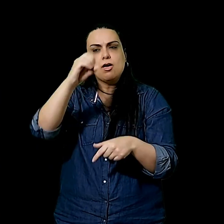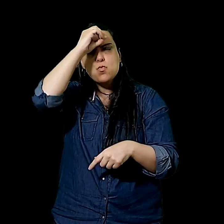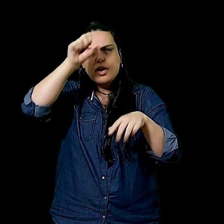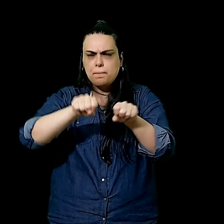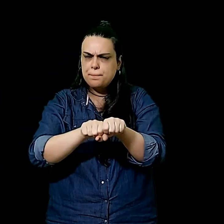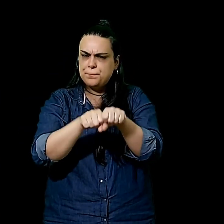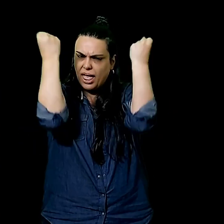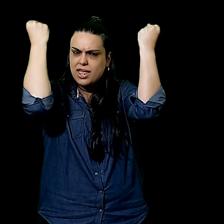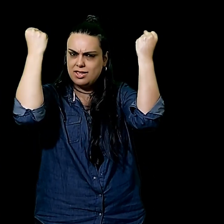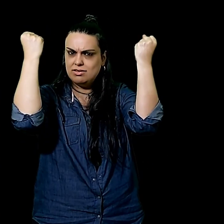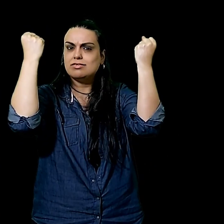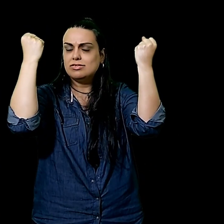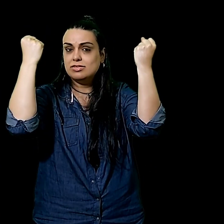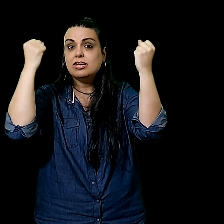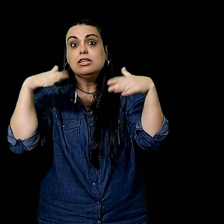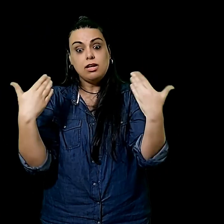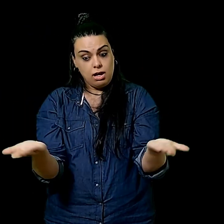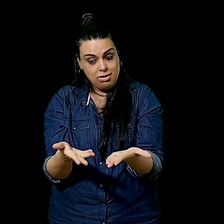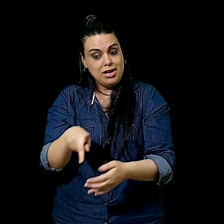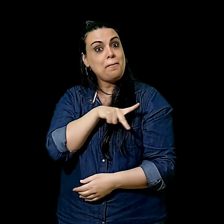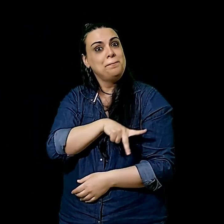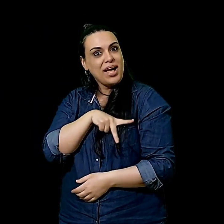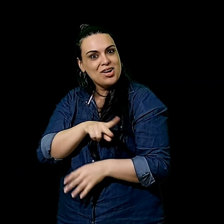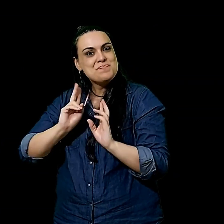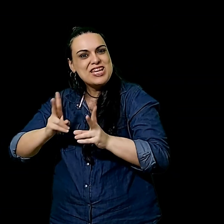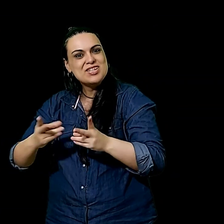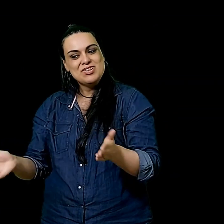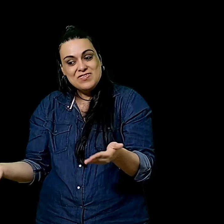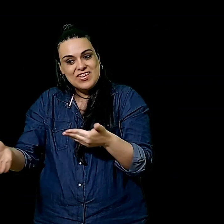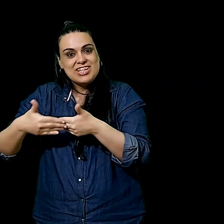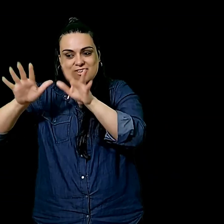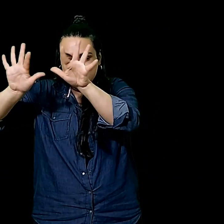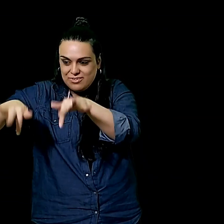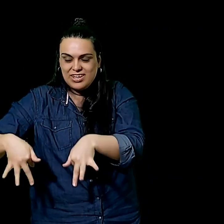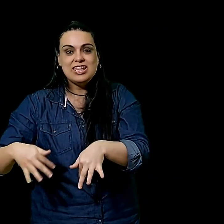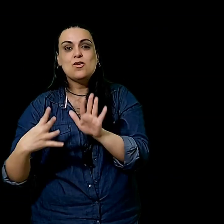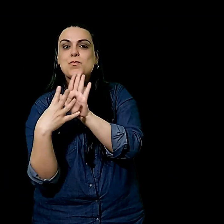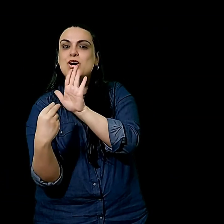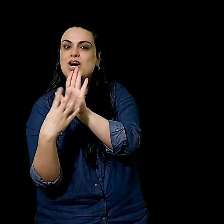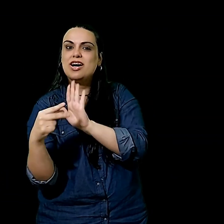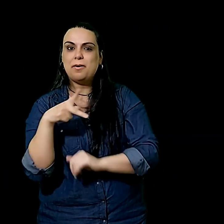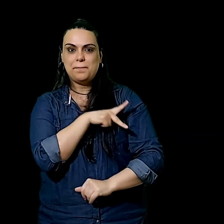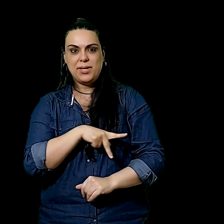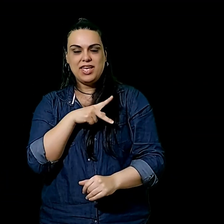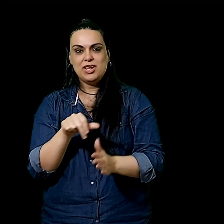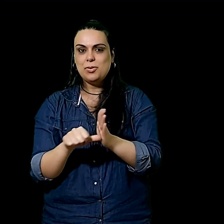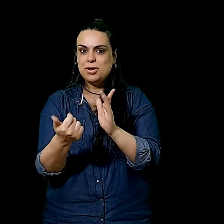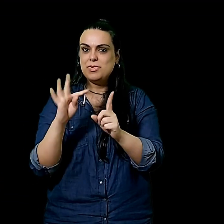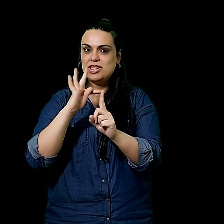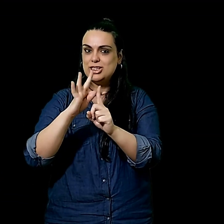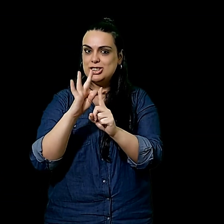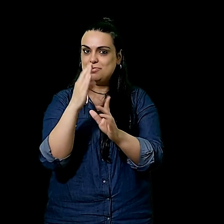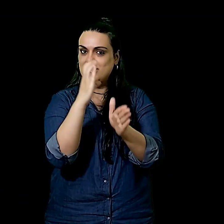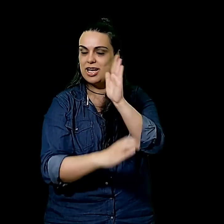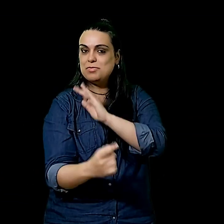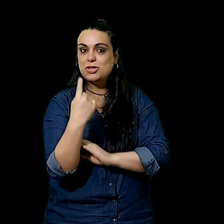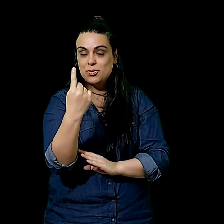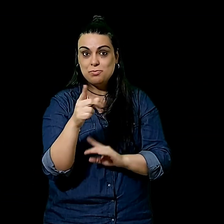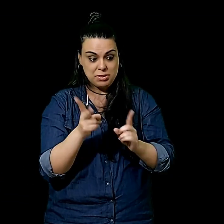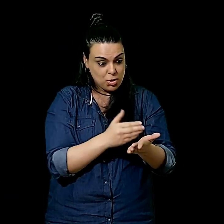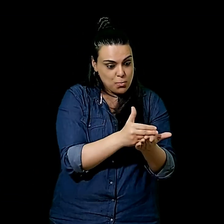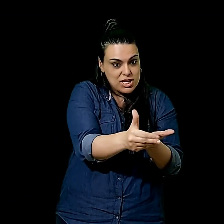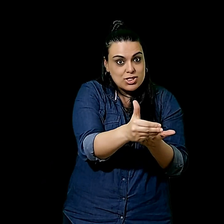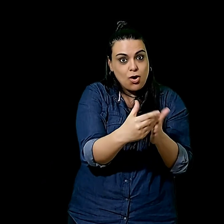ignorância. E agora é Paulo que está fechando conosco esse ciclo, né? O exemplo de Paulo em 1 Timóteo, capítulo de número